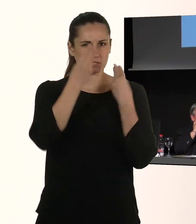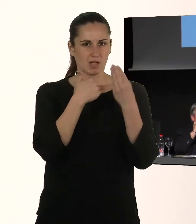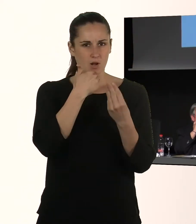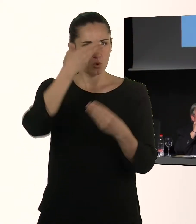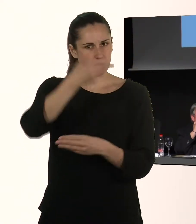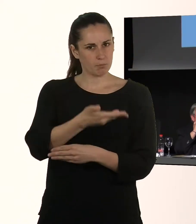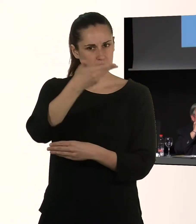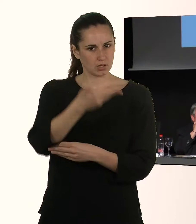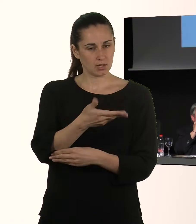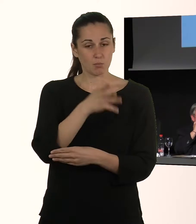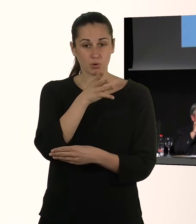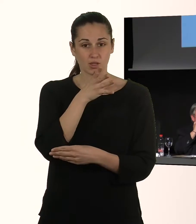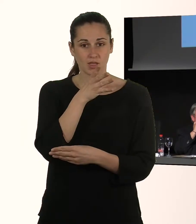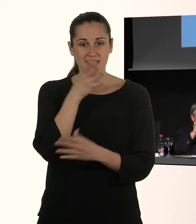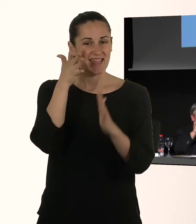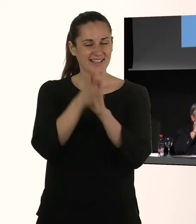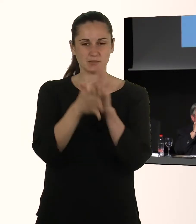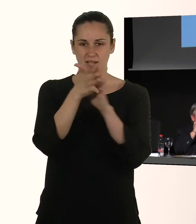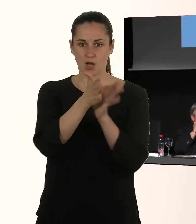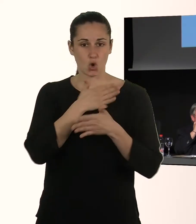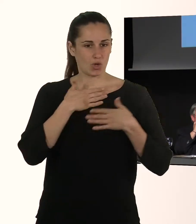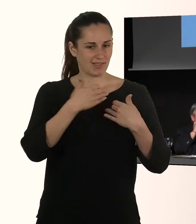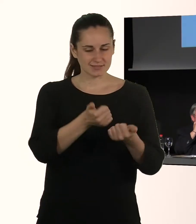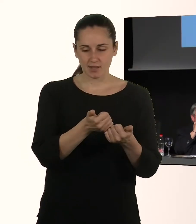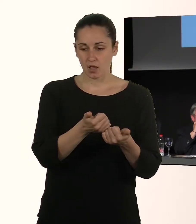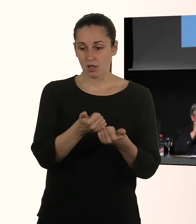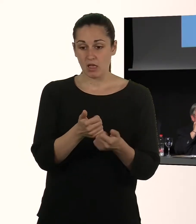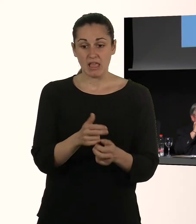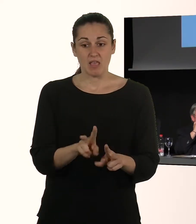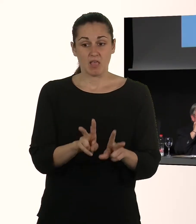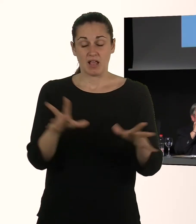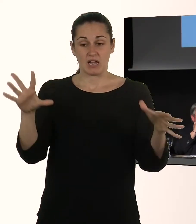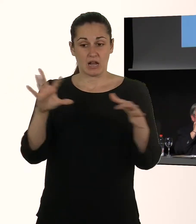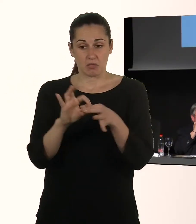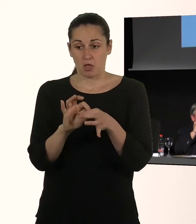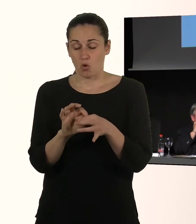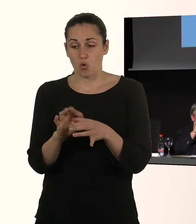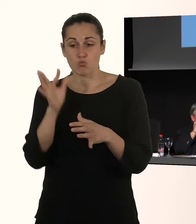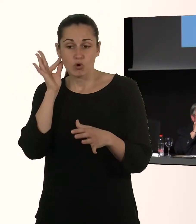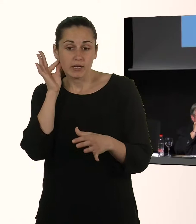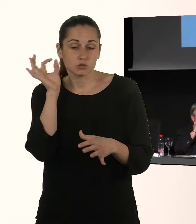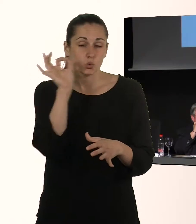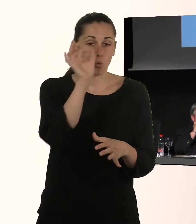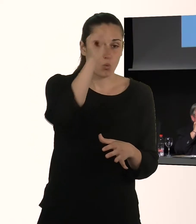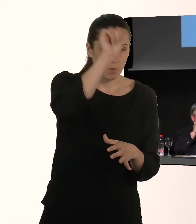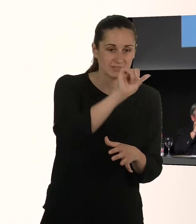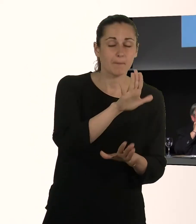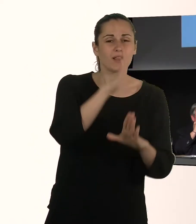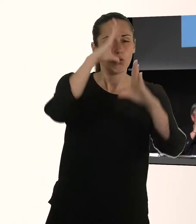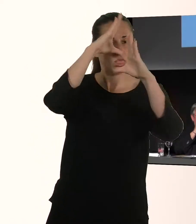Podía hablar de todo lo que quisiera en relación a las mujeres y a los hombres, pero centrándose en los